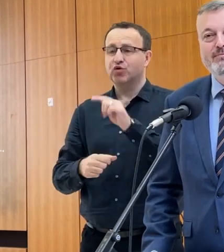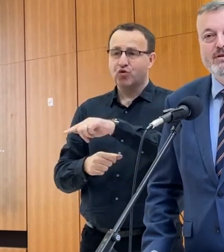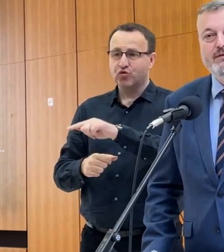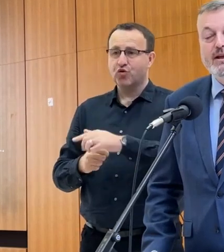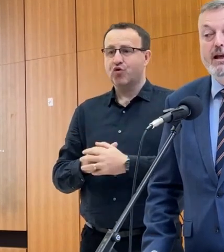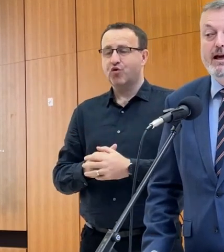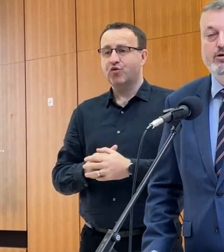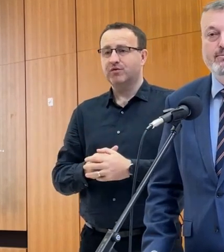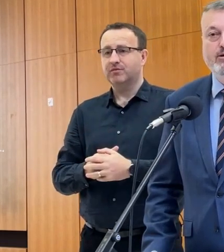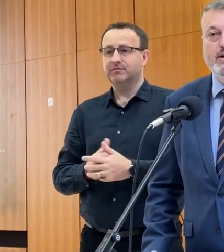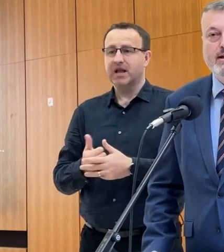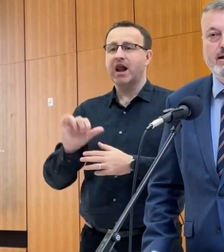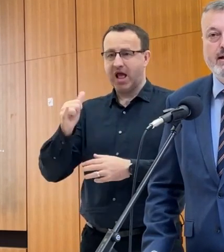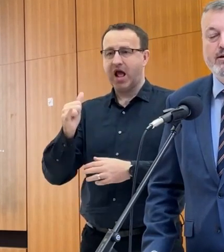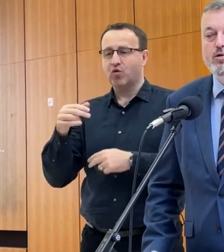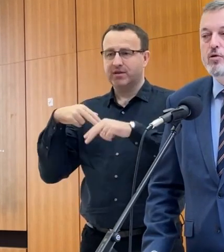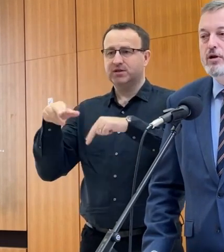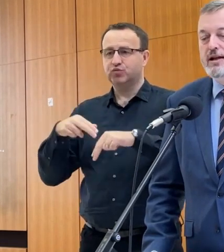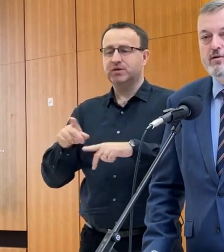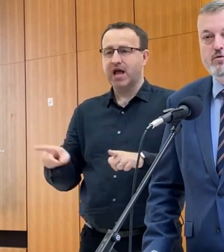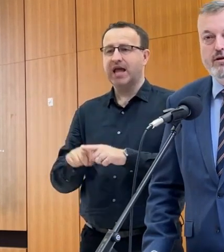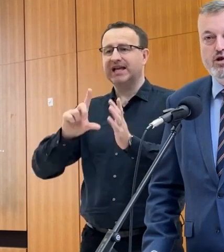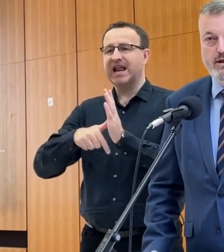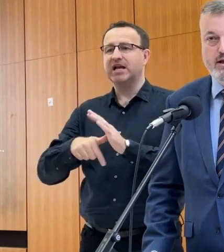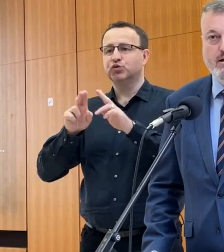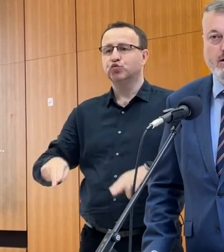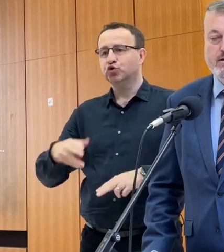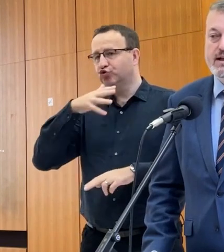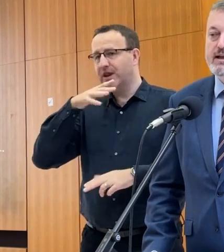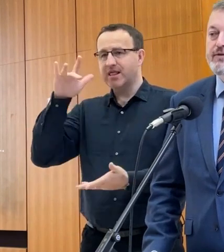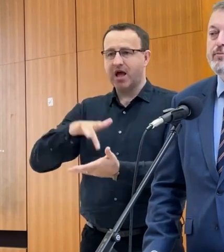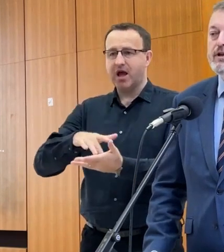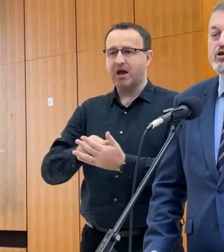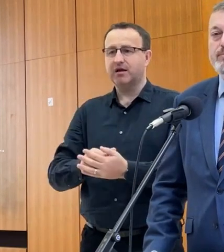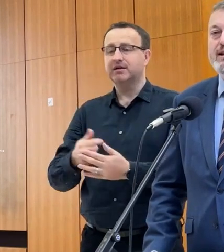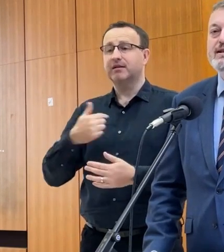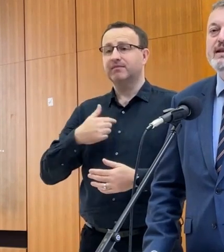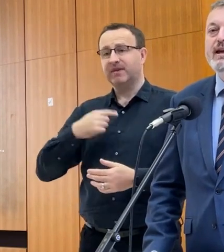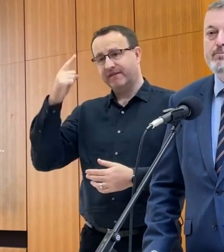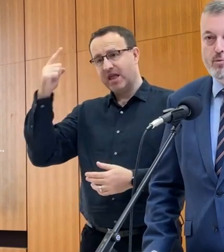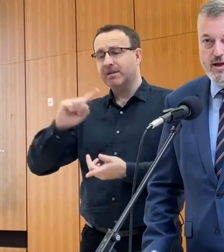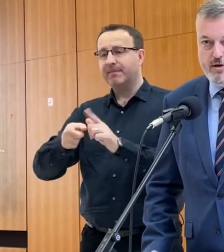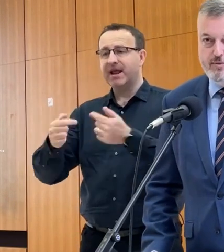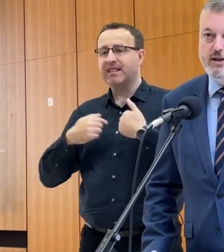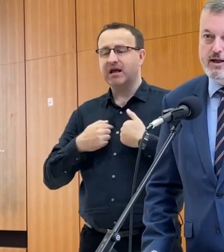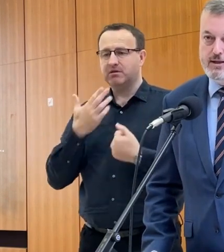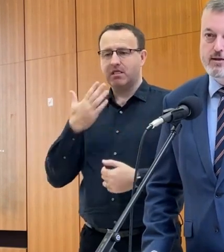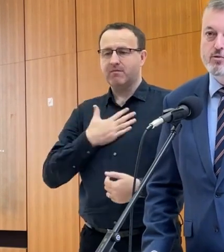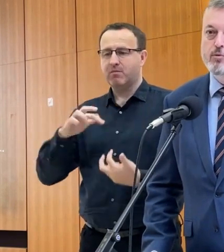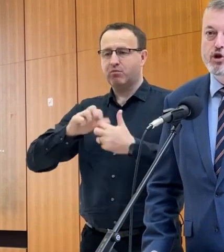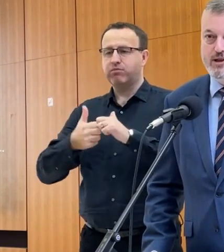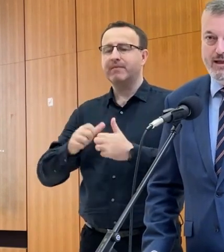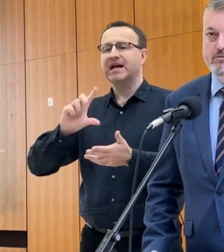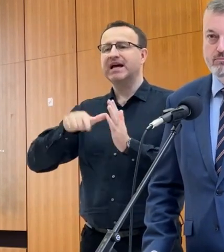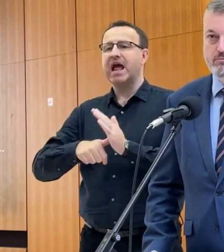je... Ale áno, debatuje sa aj o krajskom súde v Žiline. Za nás viem povedať, že pre nás nie je problém, aby tie krajské